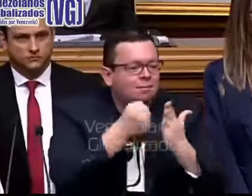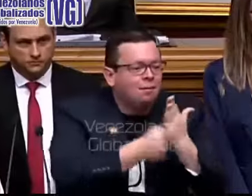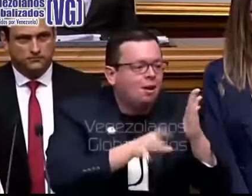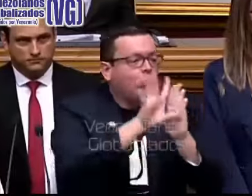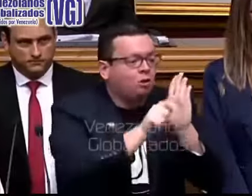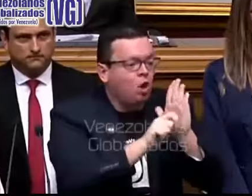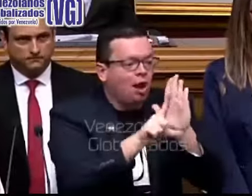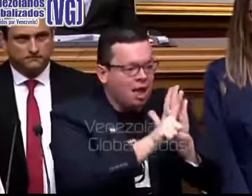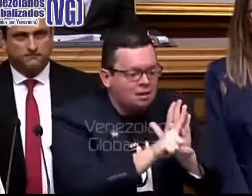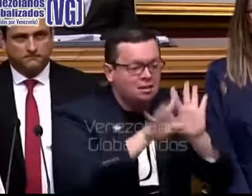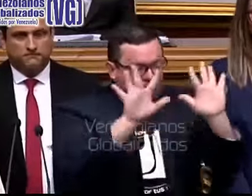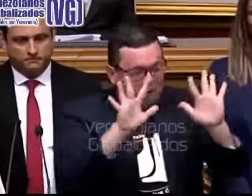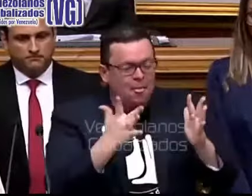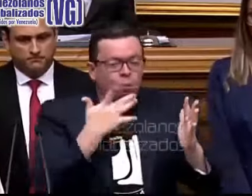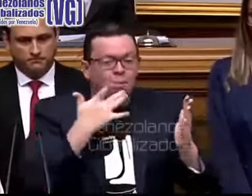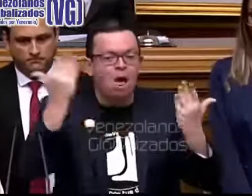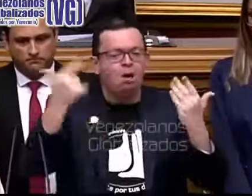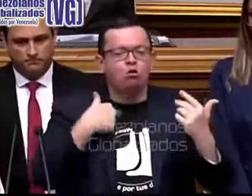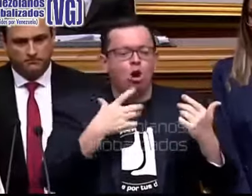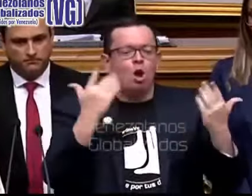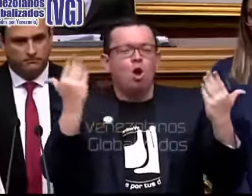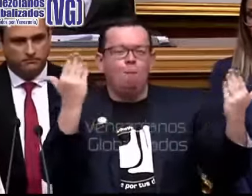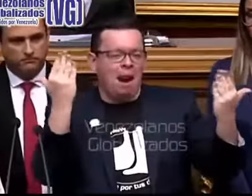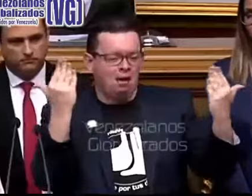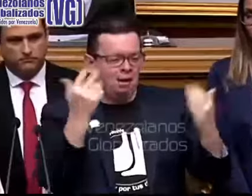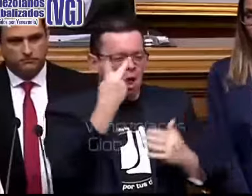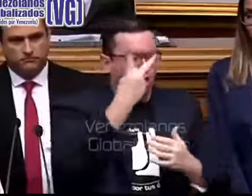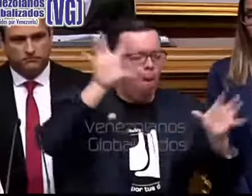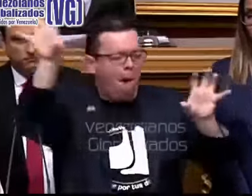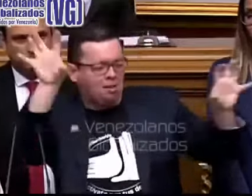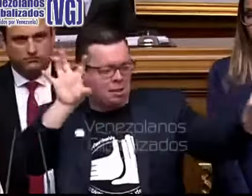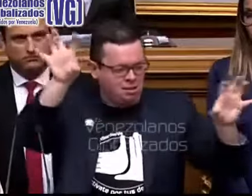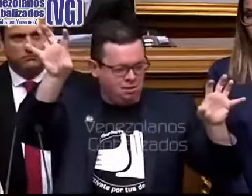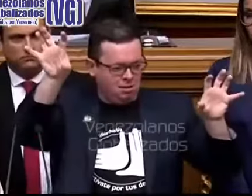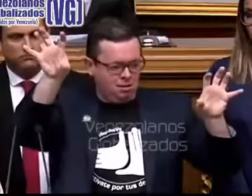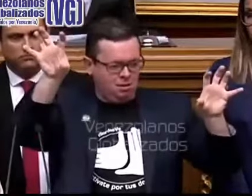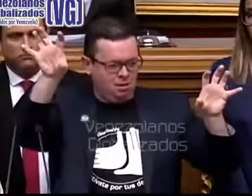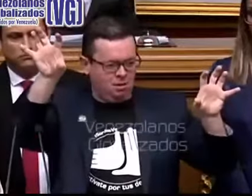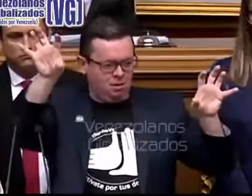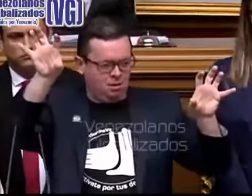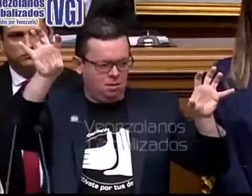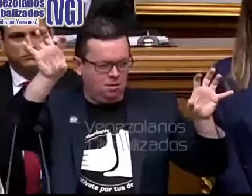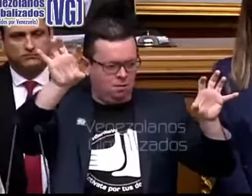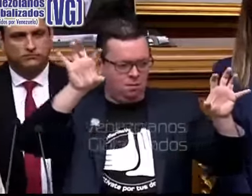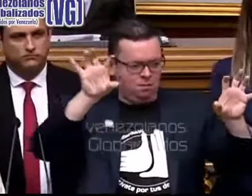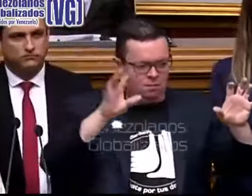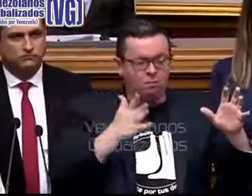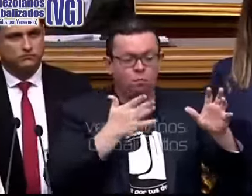Tenemos que nosotros entonces tomar la bandera y encargarnos de seguir en la lucha. Y quisiera hacer una comparación entre dos países.